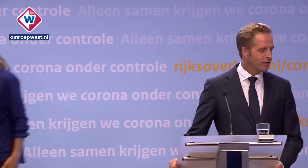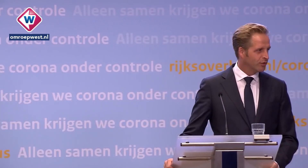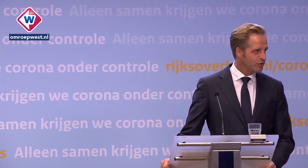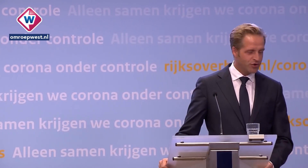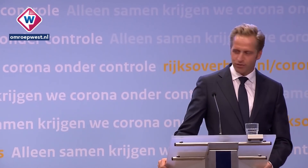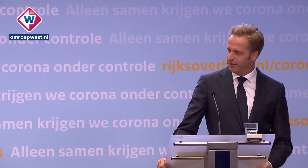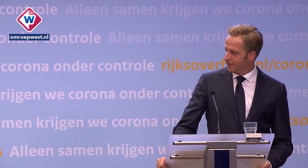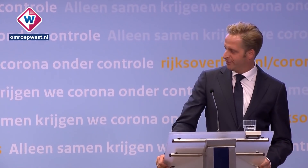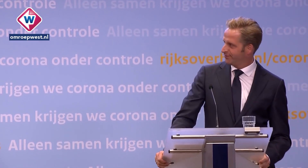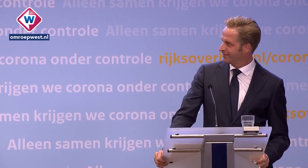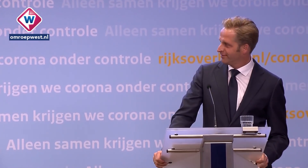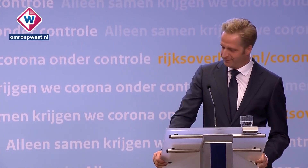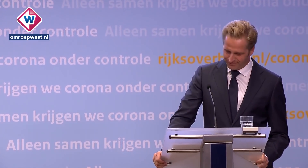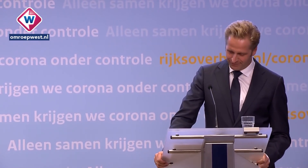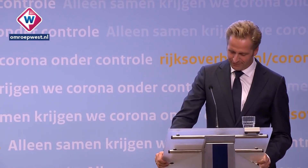Even wachten op een changement.